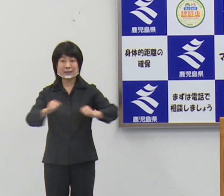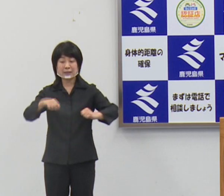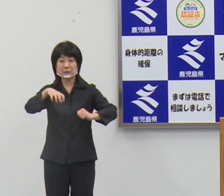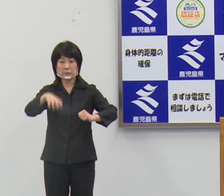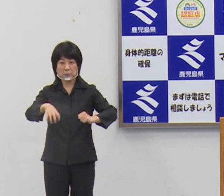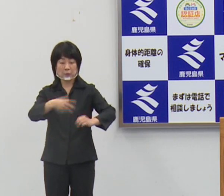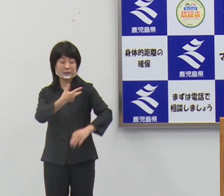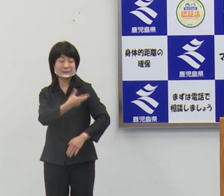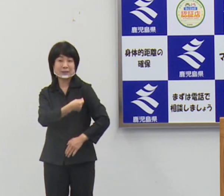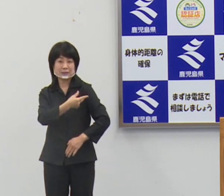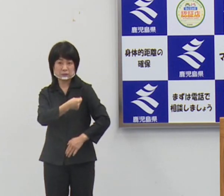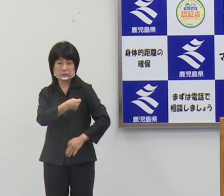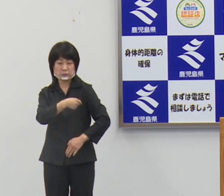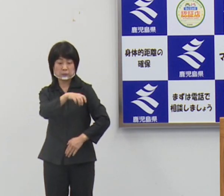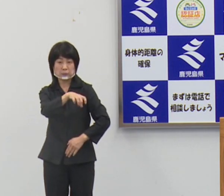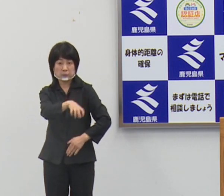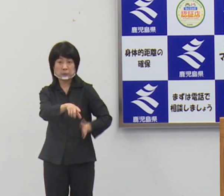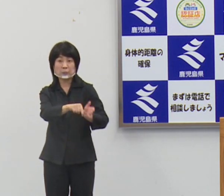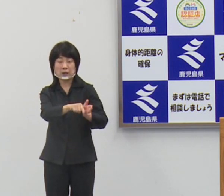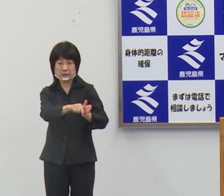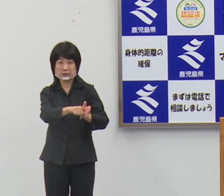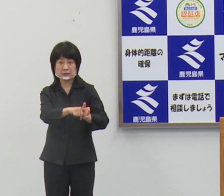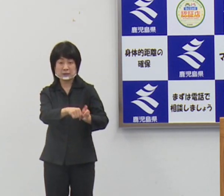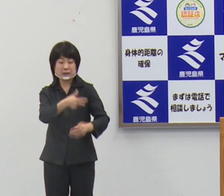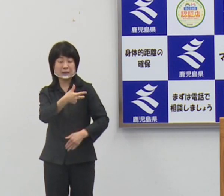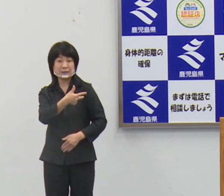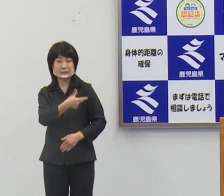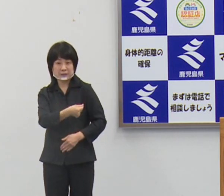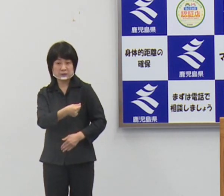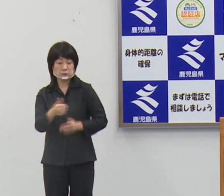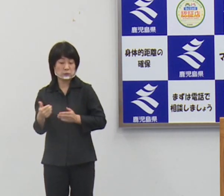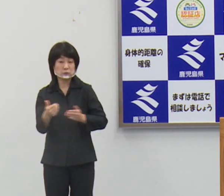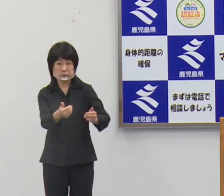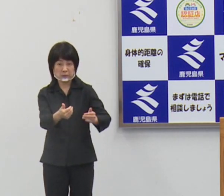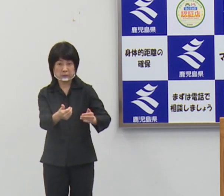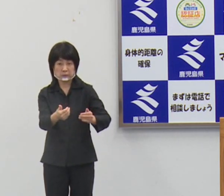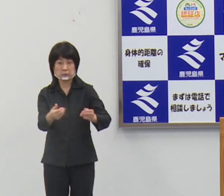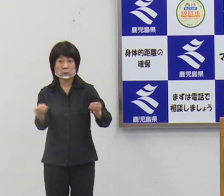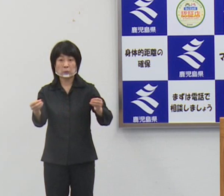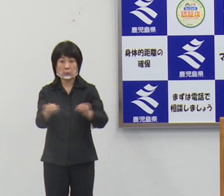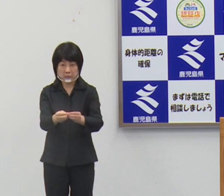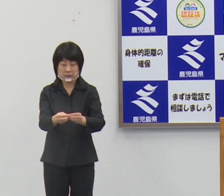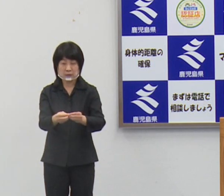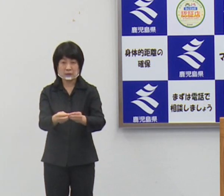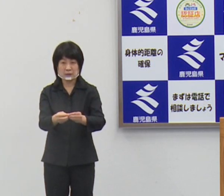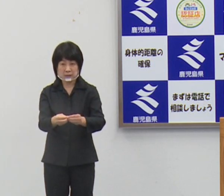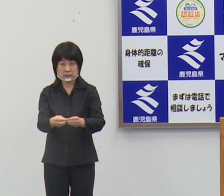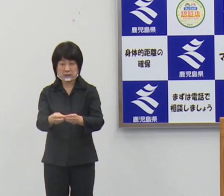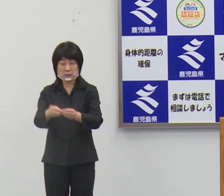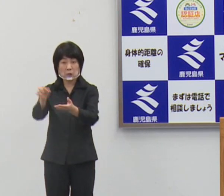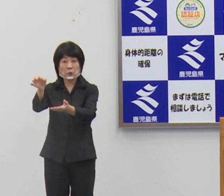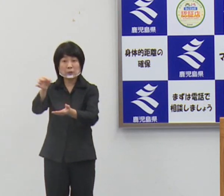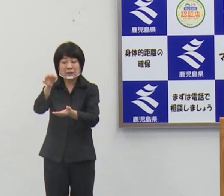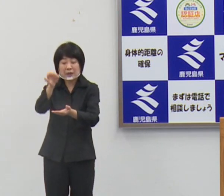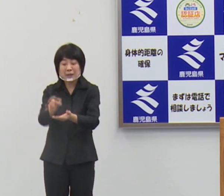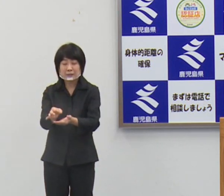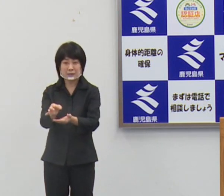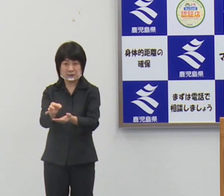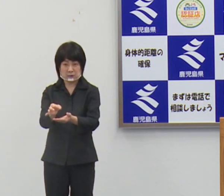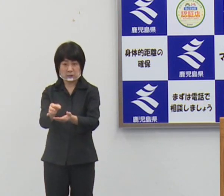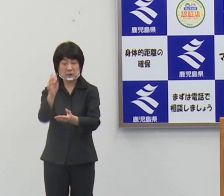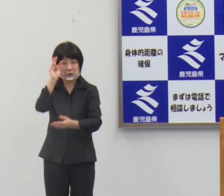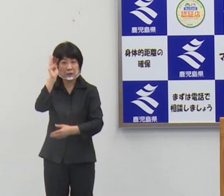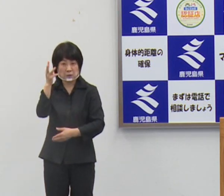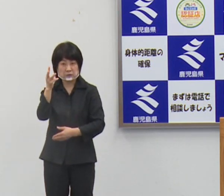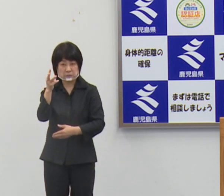種の際に接種を促進するとともに売上が減少している鹿